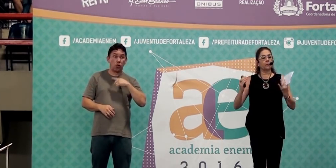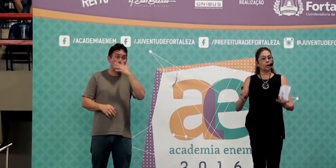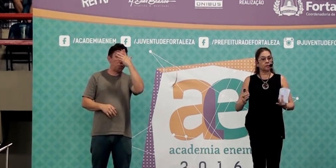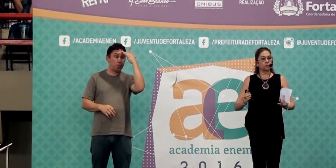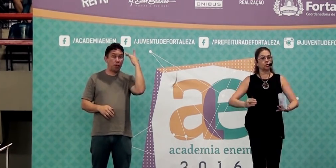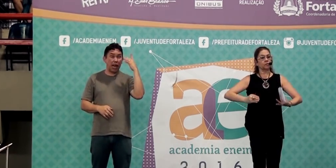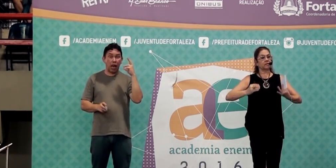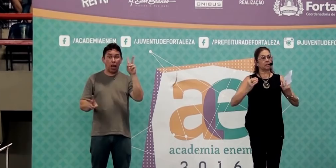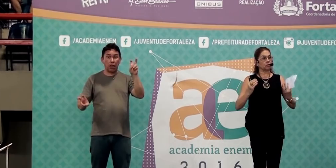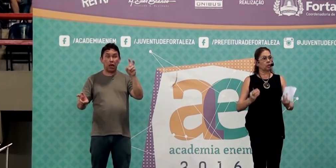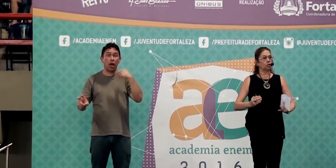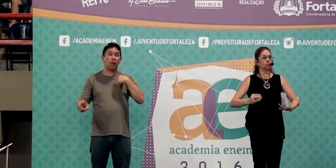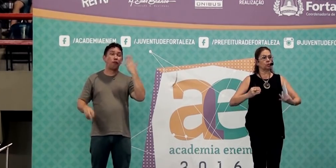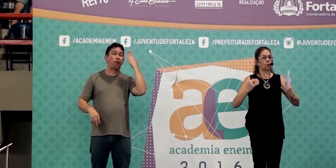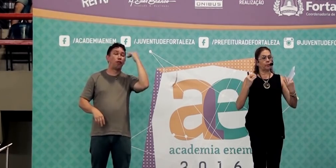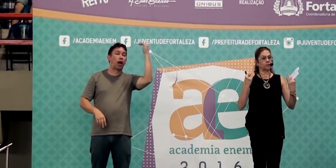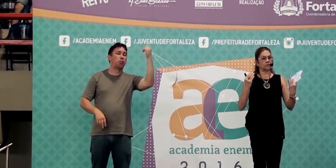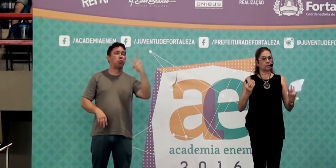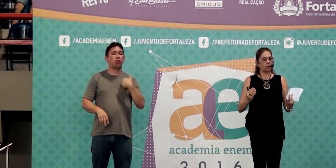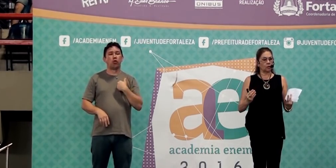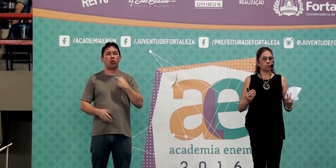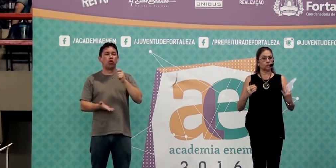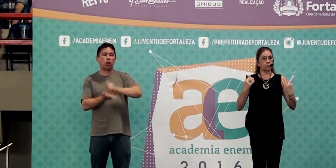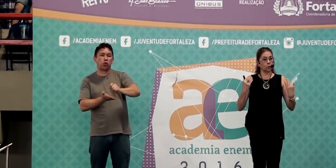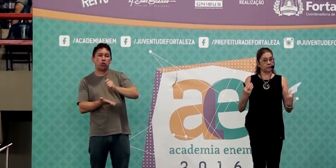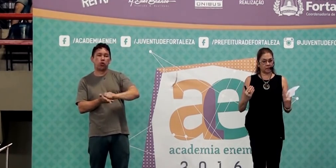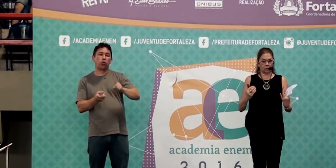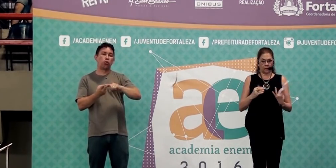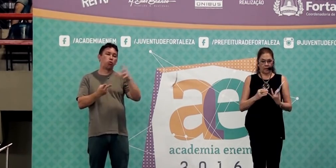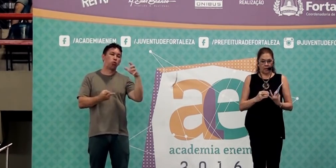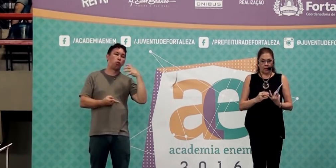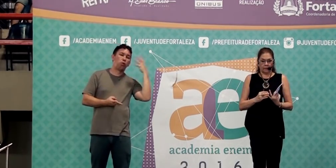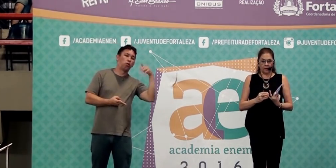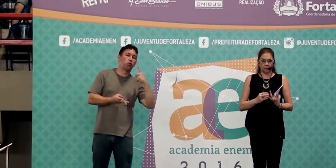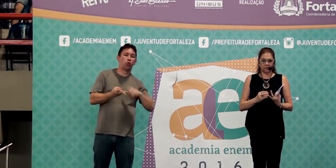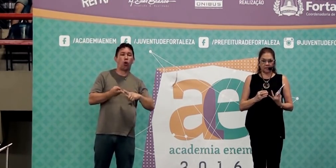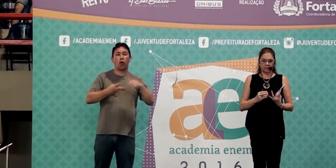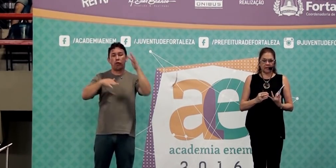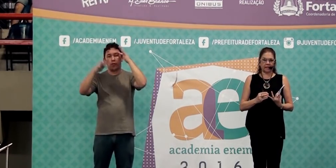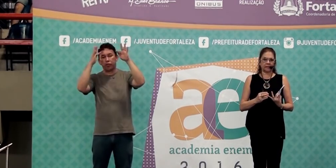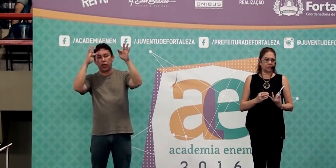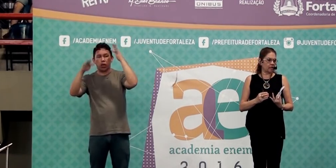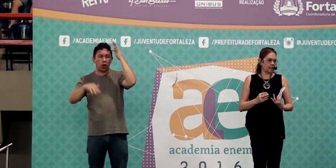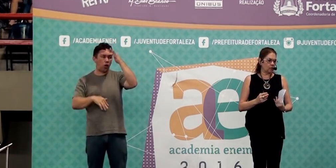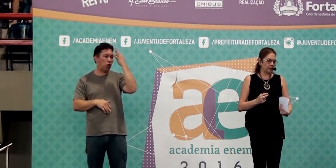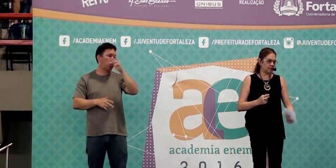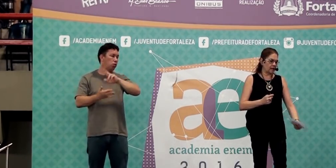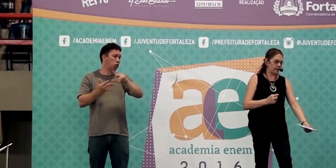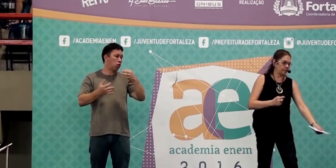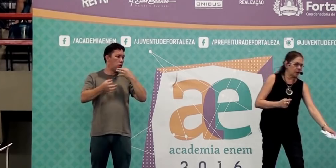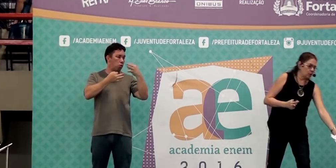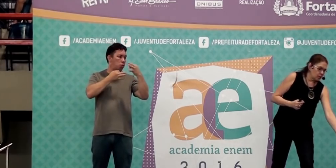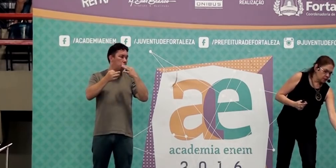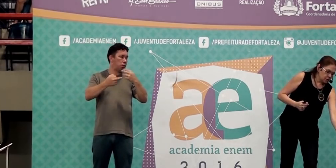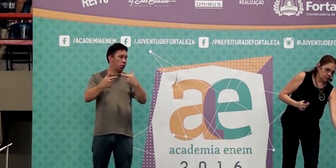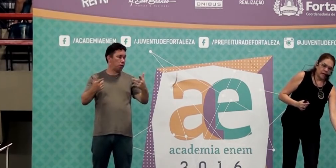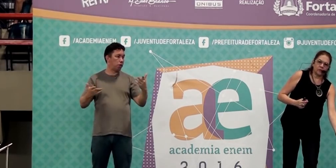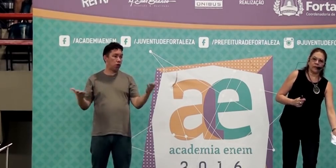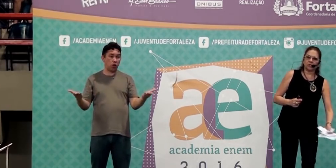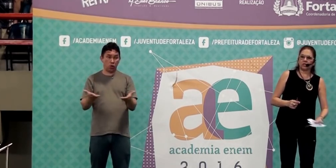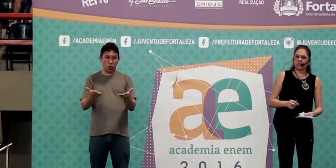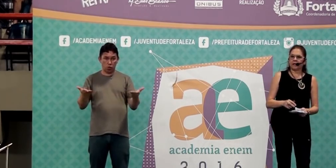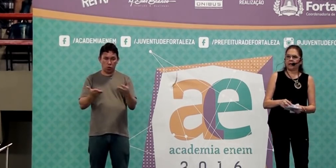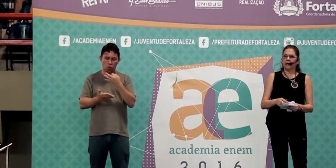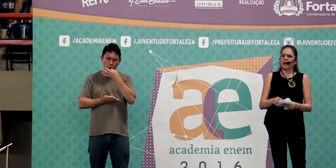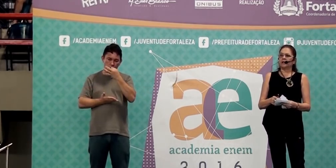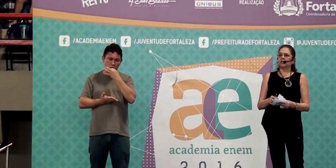alguém famoso, de um escritor, de um compositor, de um músico. Não se esqueça de argumentar. Hoje eu dei